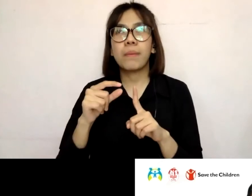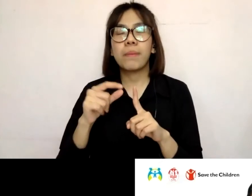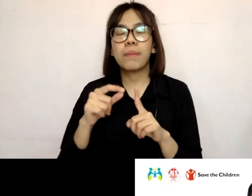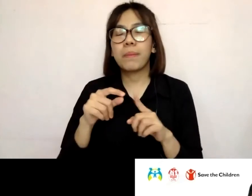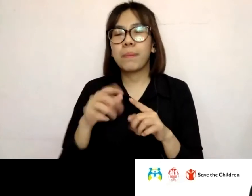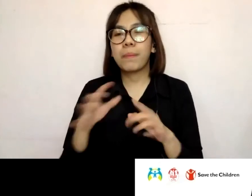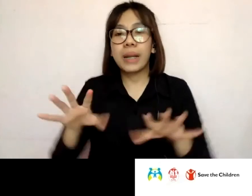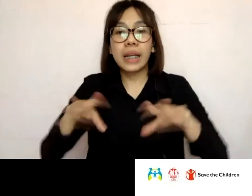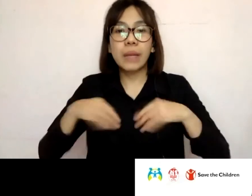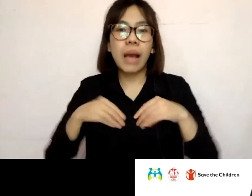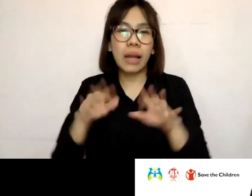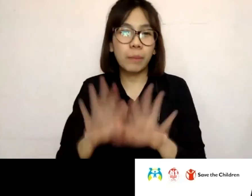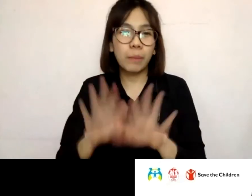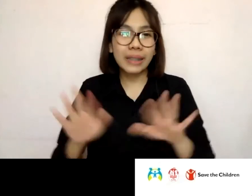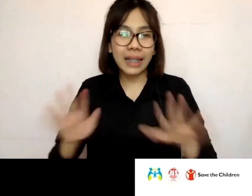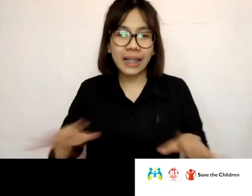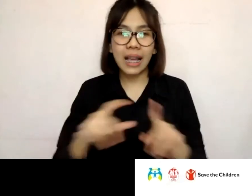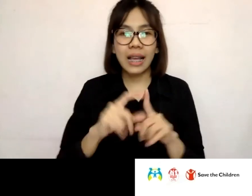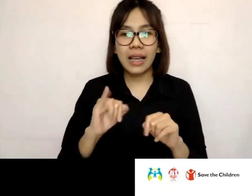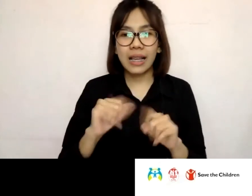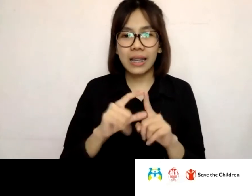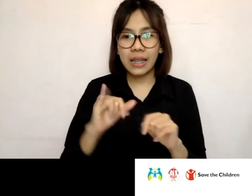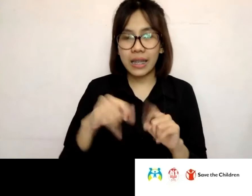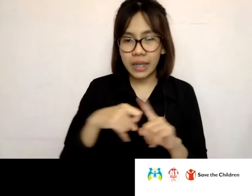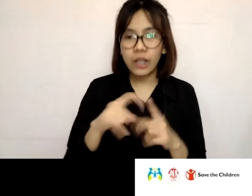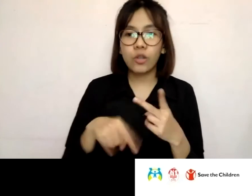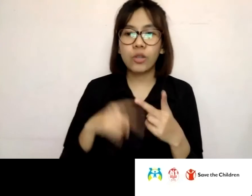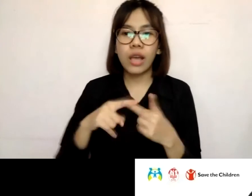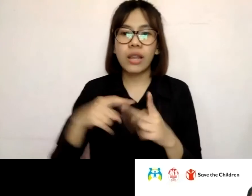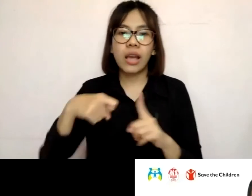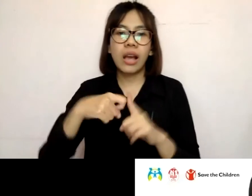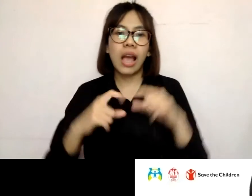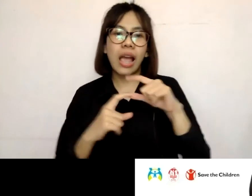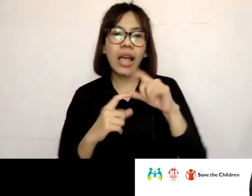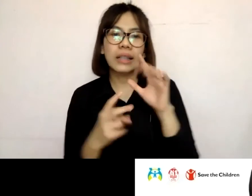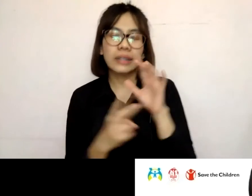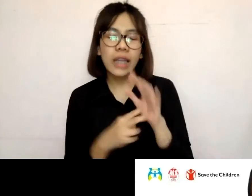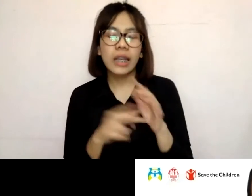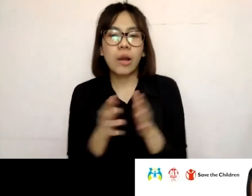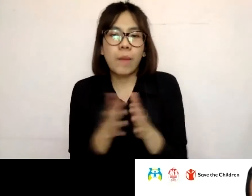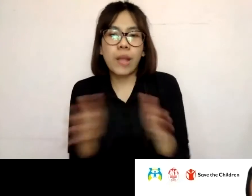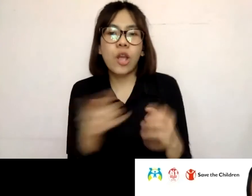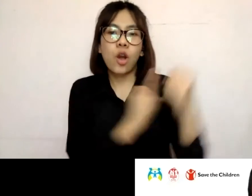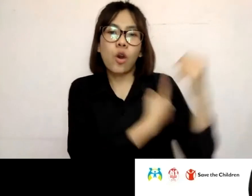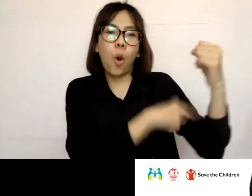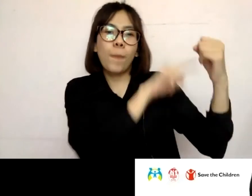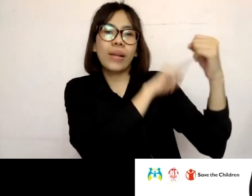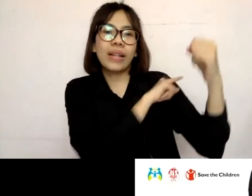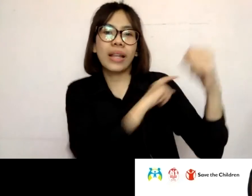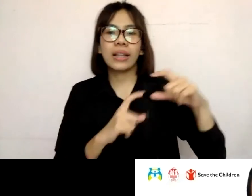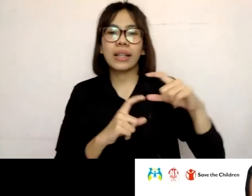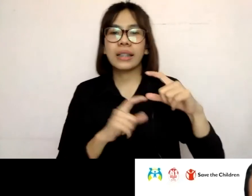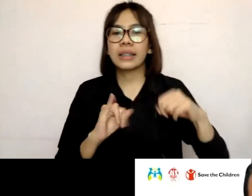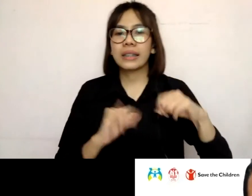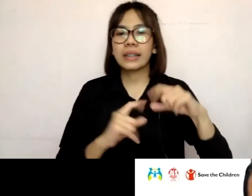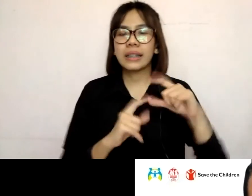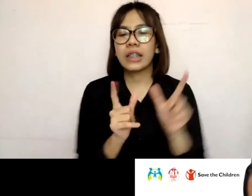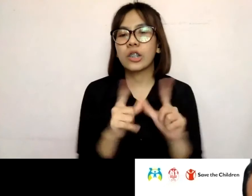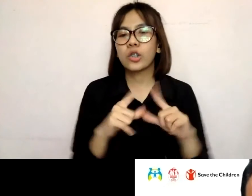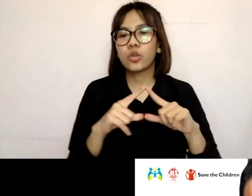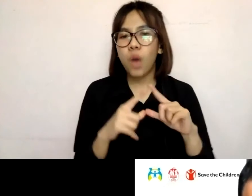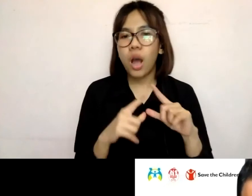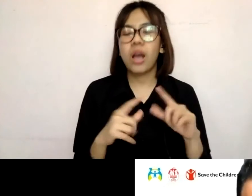sekolah SMP sih banyak ya, Kak. Tapi salah satunya ini Regina yang tadi di video awal ditayangkan ya, Regina itu bikin video dan diajak untuk